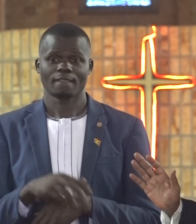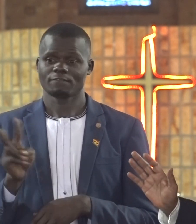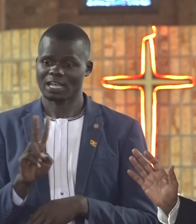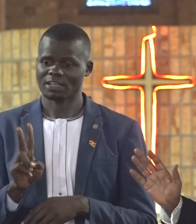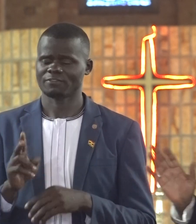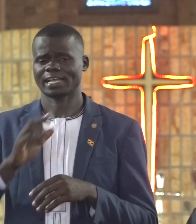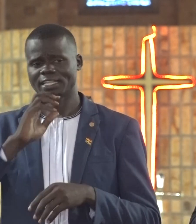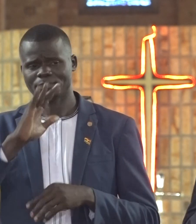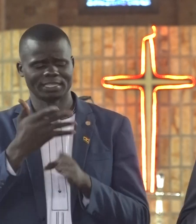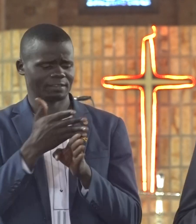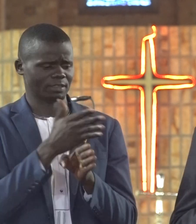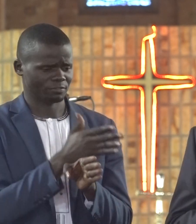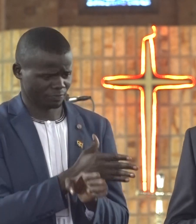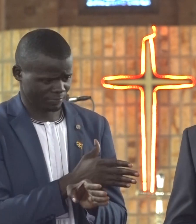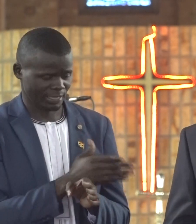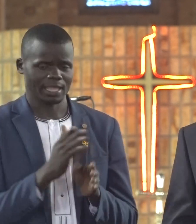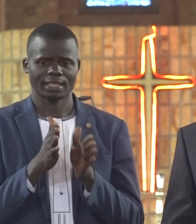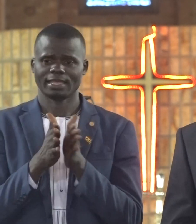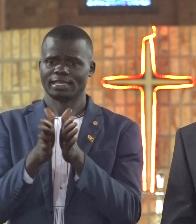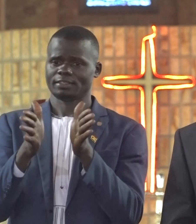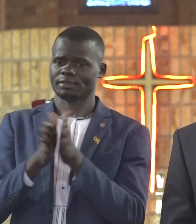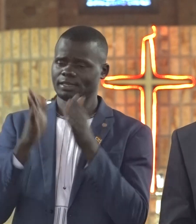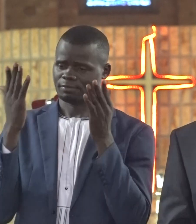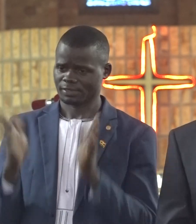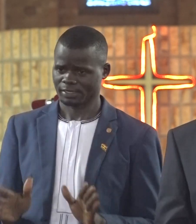Ng'aboogezi abasoose bwe batubuulidde,